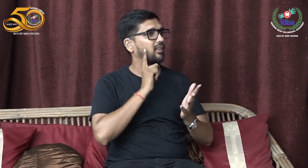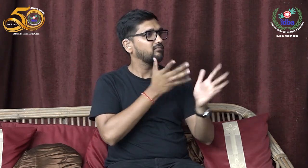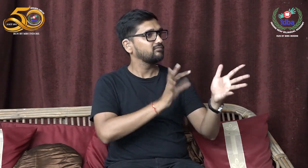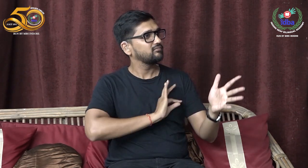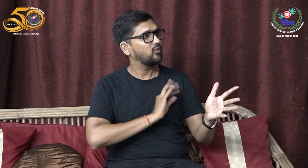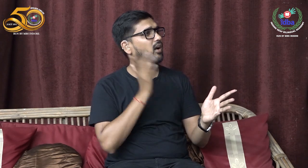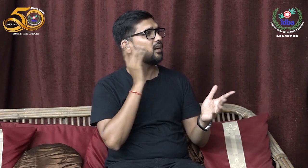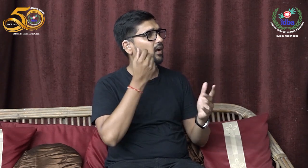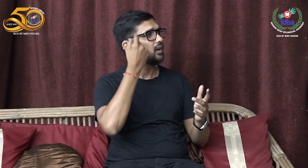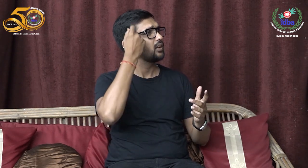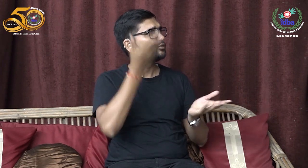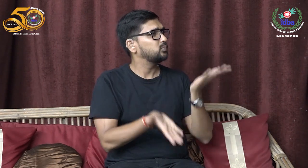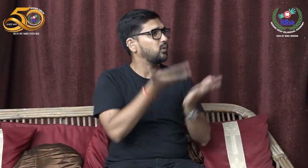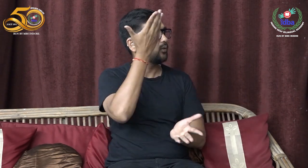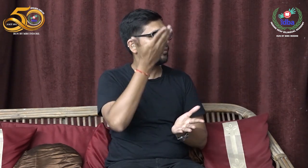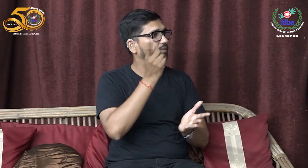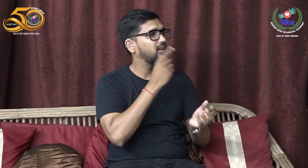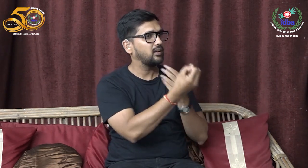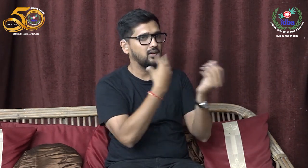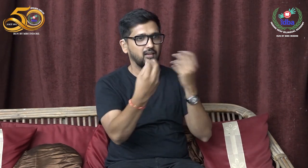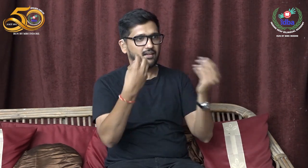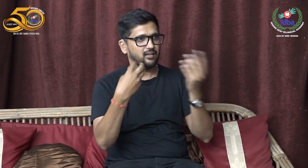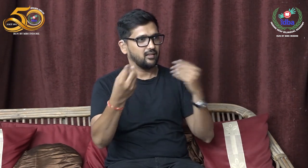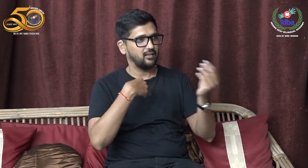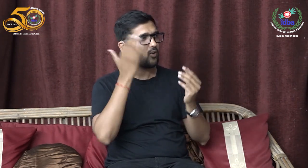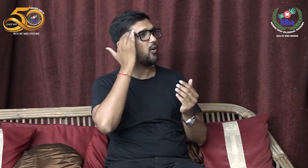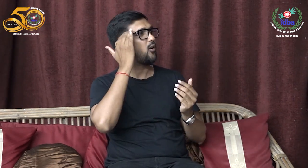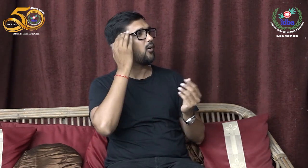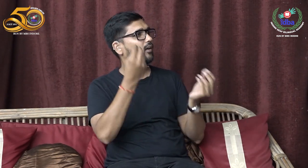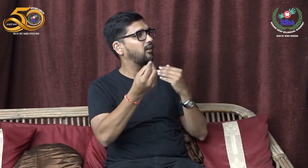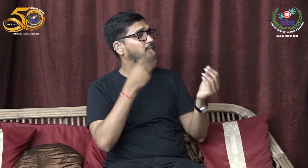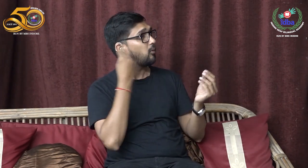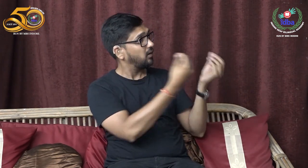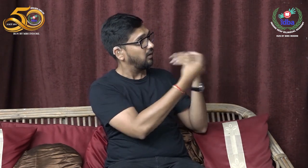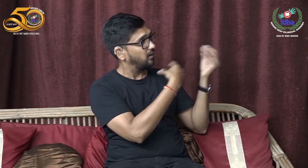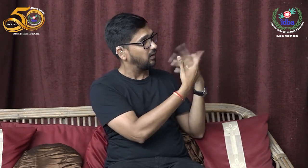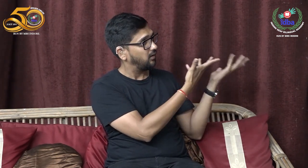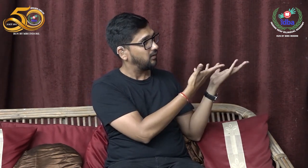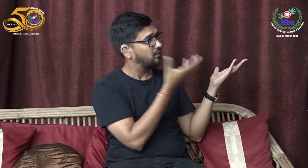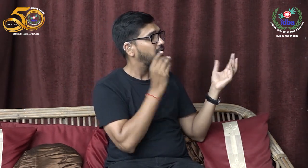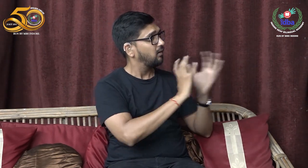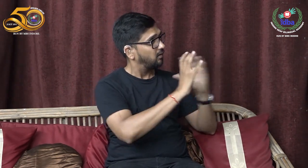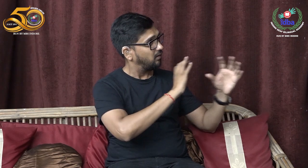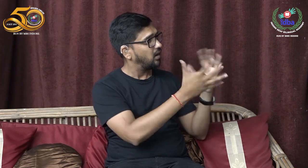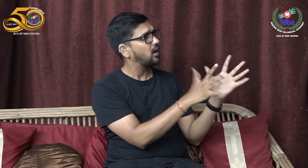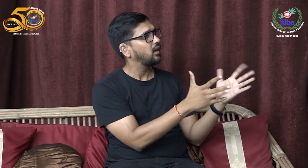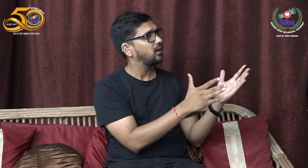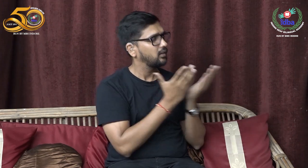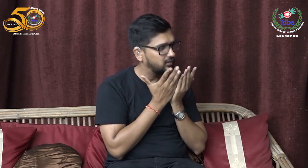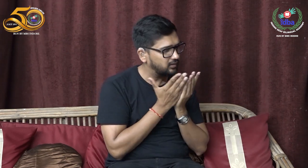लगा पढ़ाई में। मैं भी बात करने लगा सबसे, और फिर सब डेफ ने मुझे बताया कि कैसे क्या बात करते हैं। कम्युनिकेशन, पहले